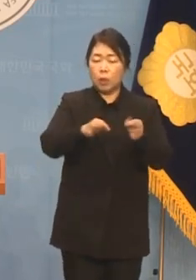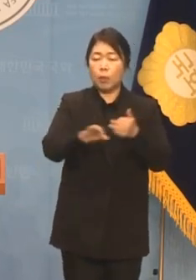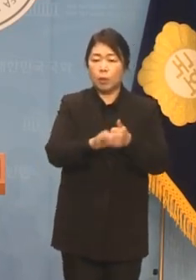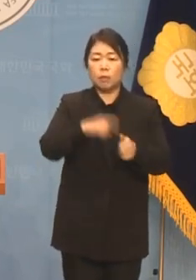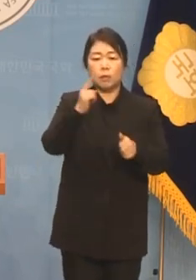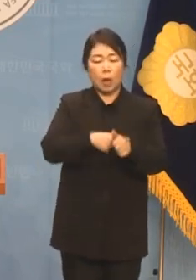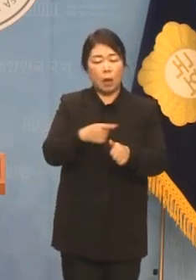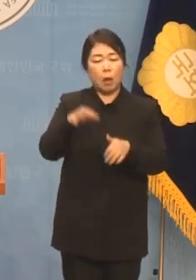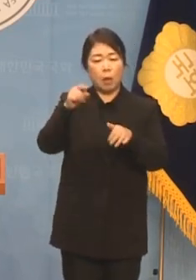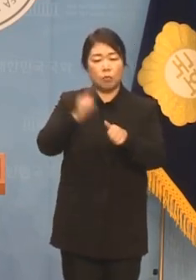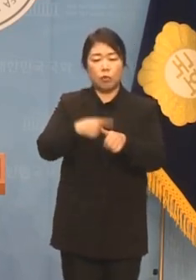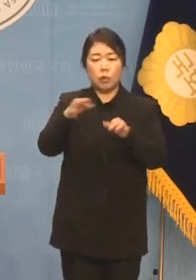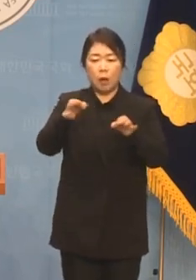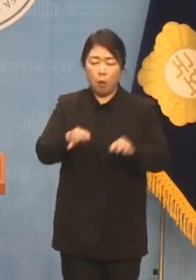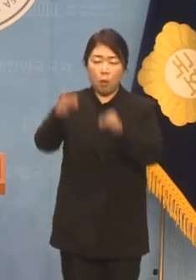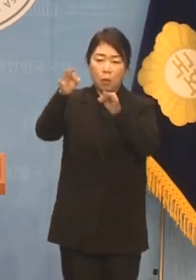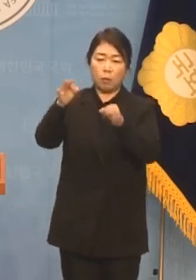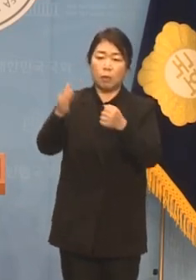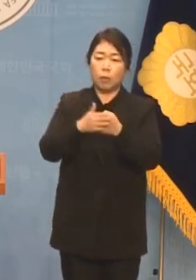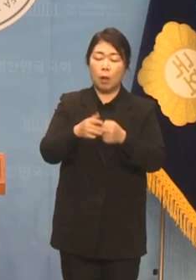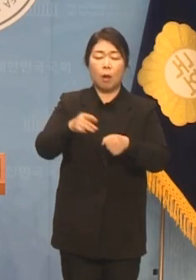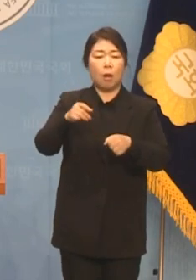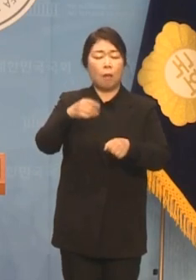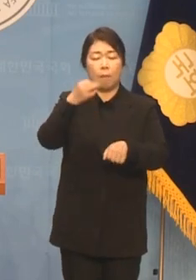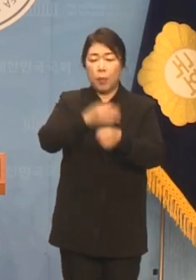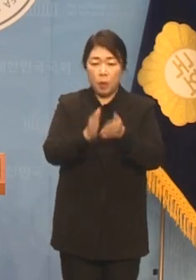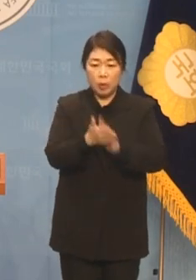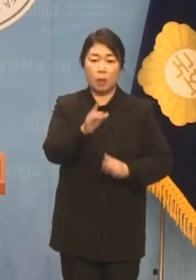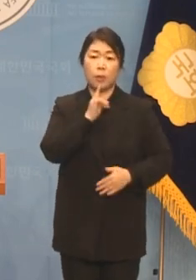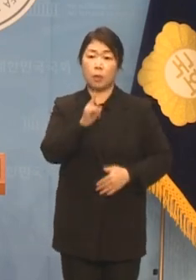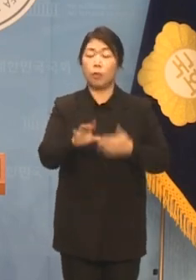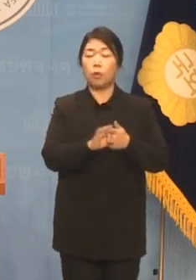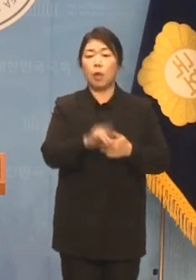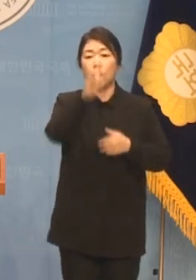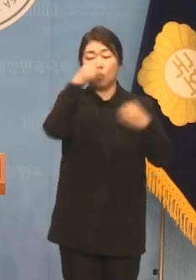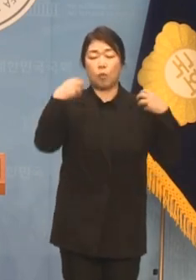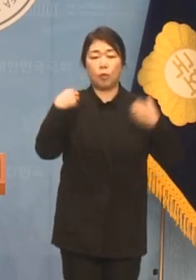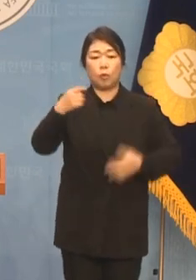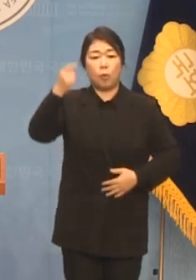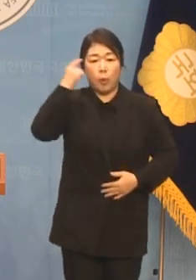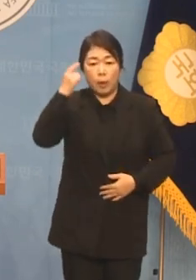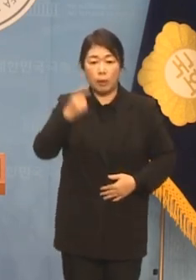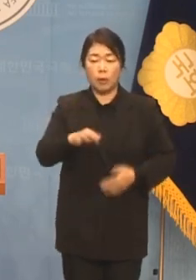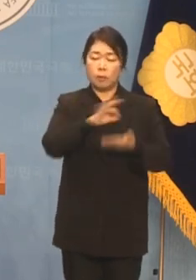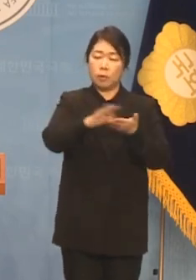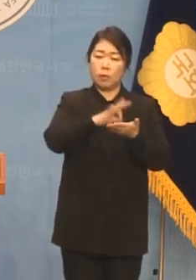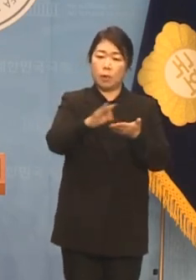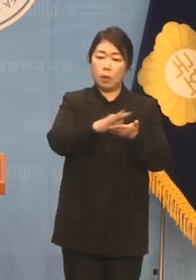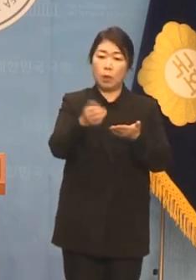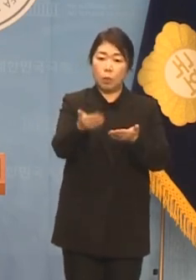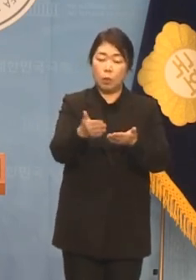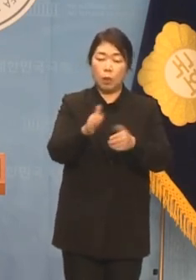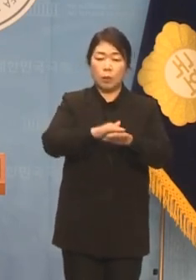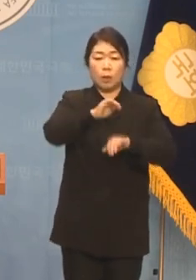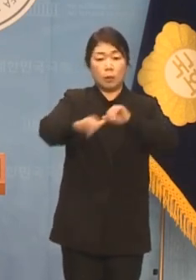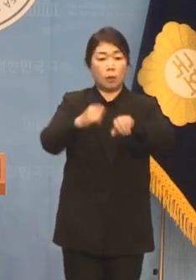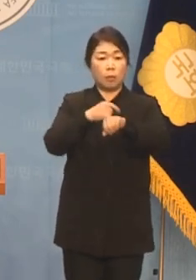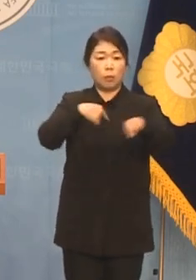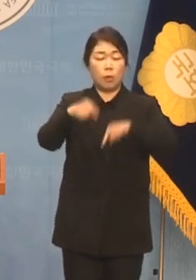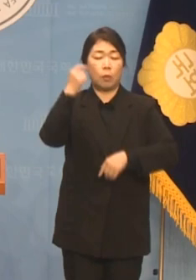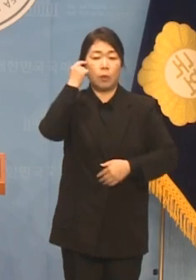발생하니까 아무것도 할 수 없다면 정부는 도대체 왜 재정을 지출하고 시장에 개입합니다